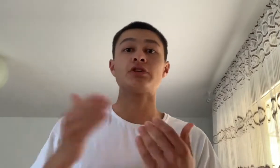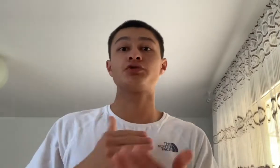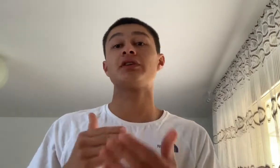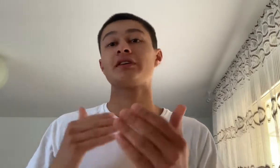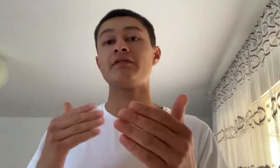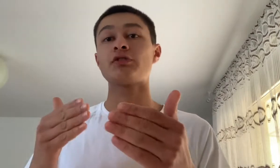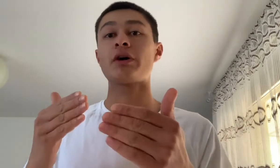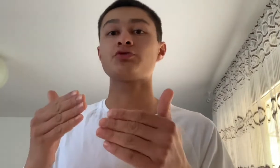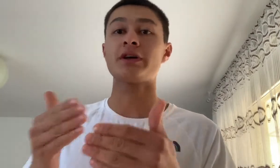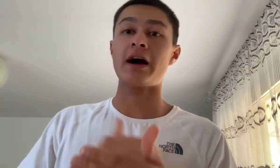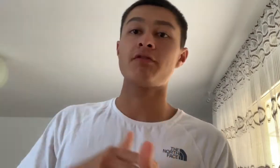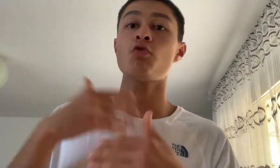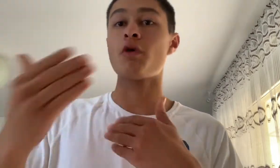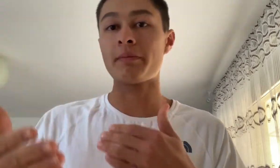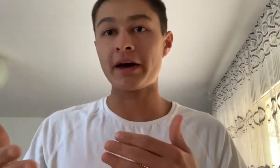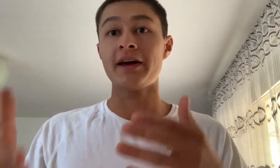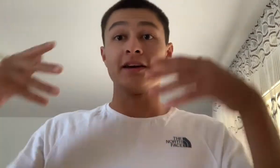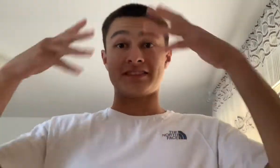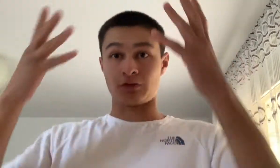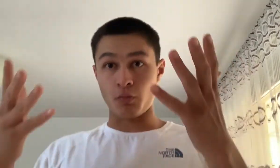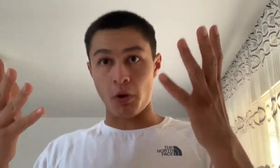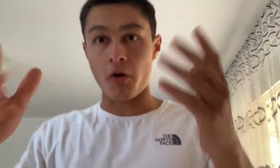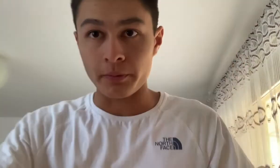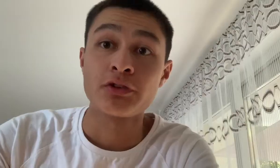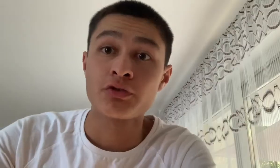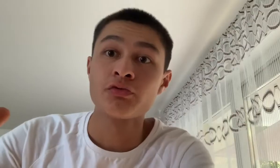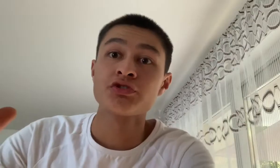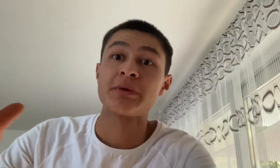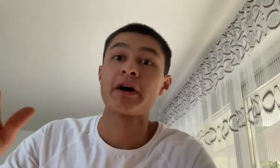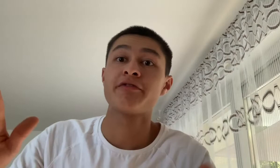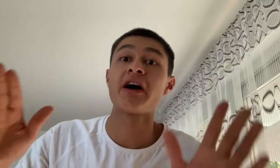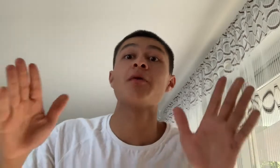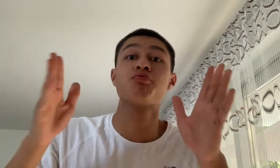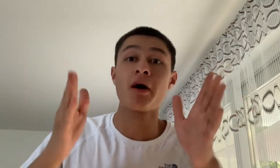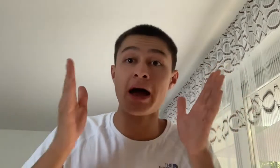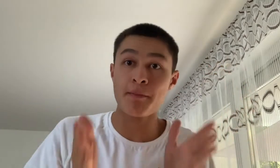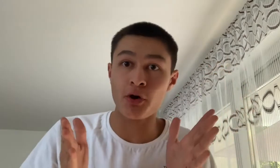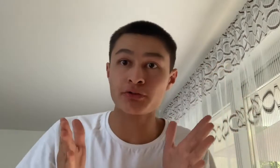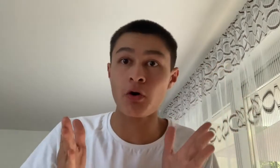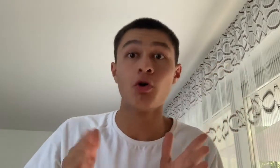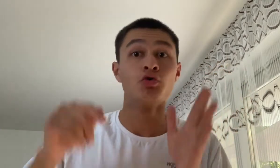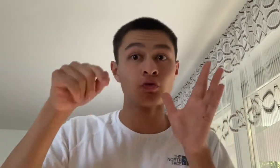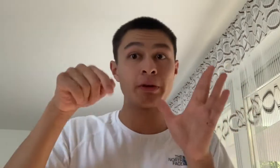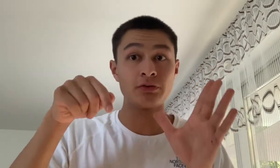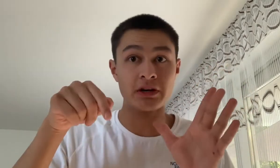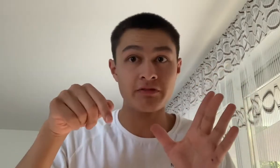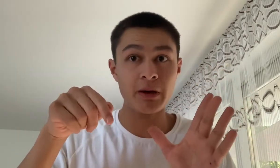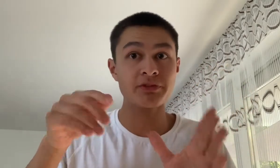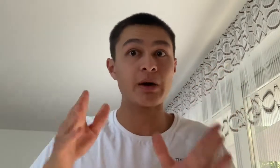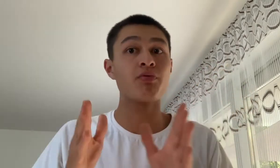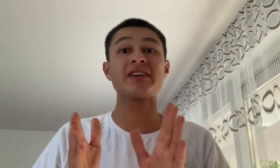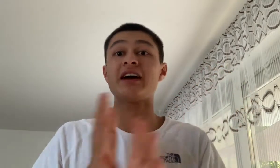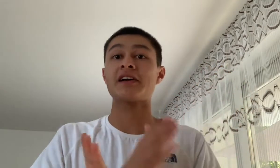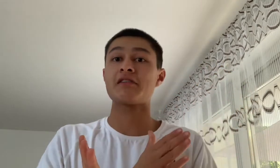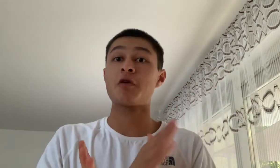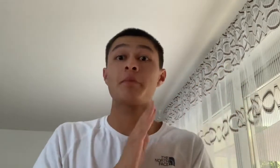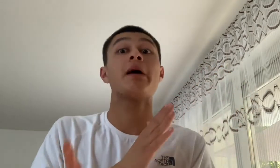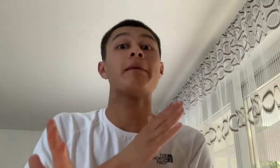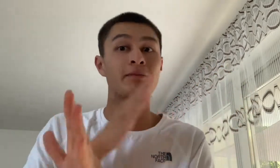se rajouter avant ou après. Ça se comprend. Attention, j'aimerais faire un point important, non pas sur les verbes. C'est un point qui n'a rien à voir, mais en même